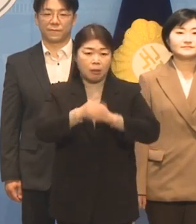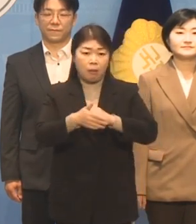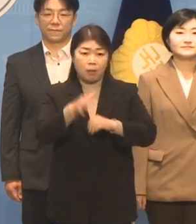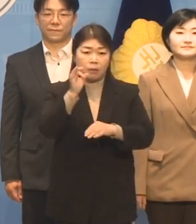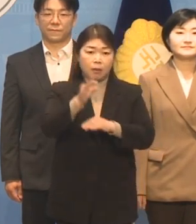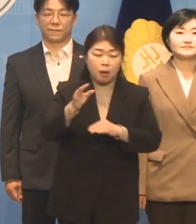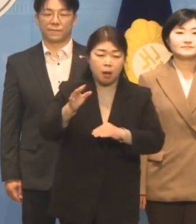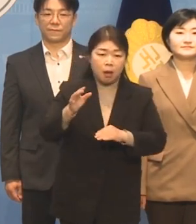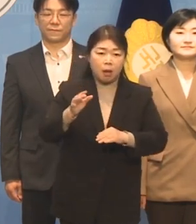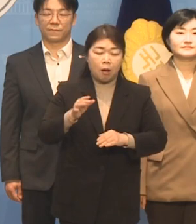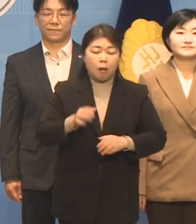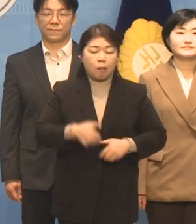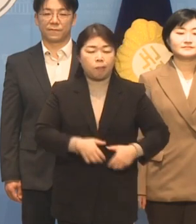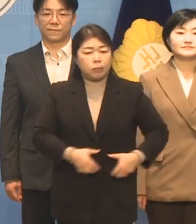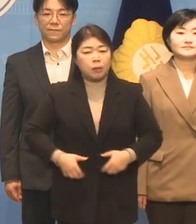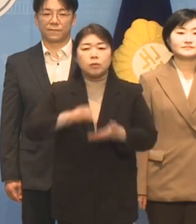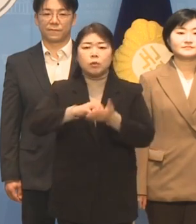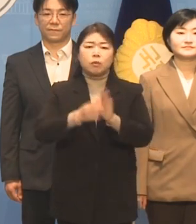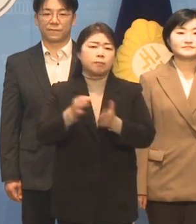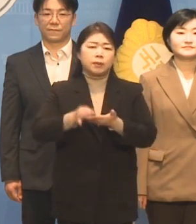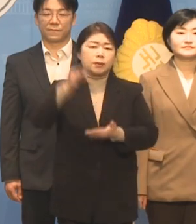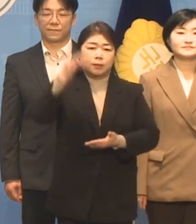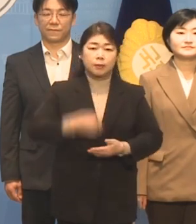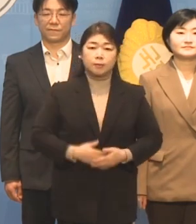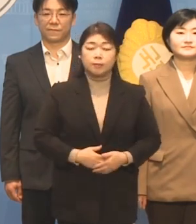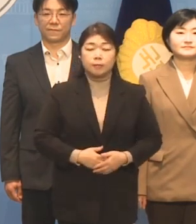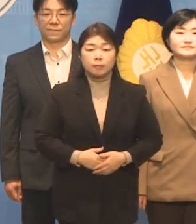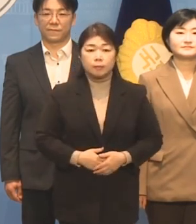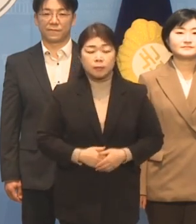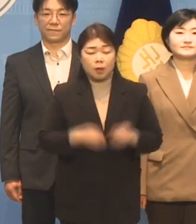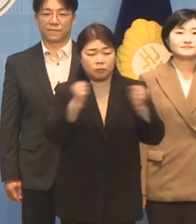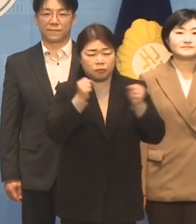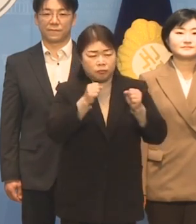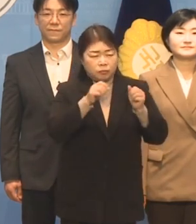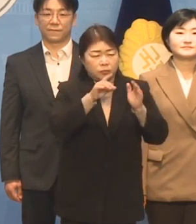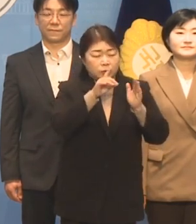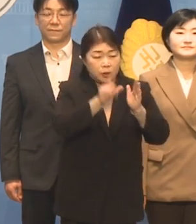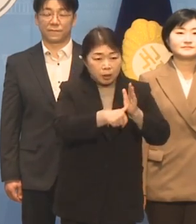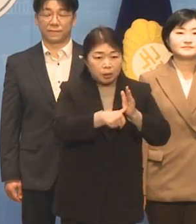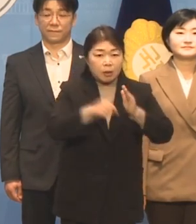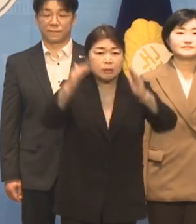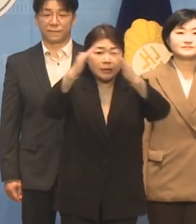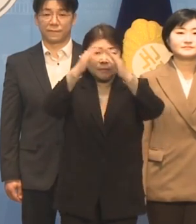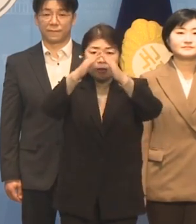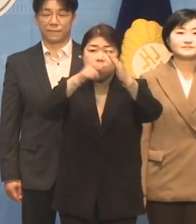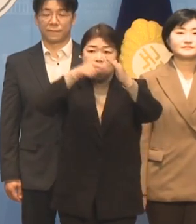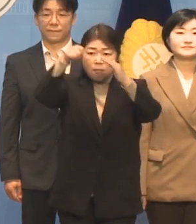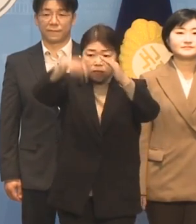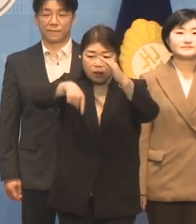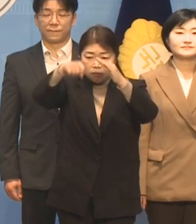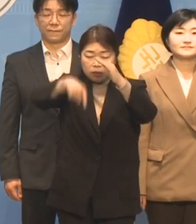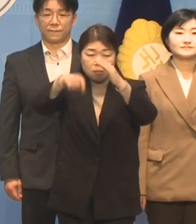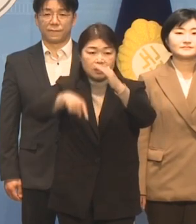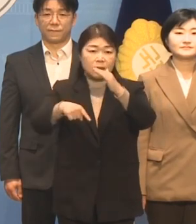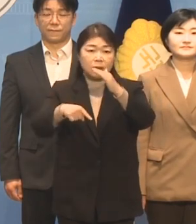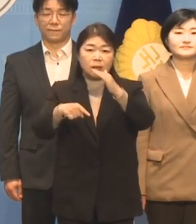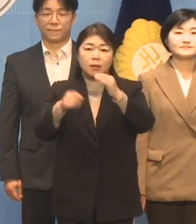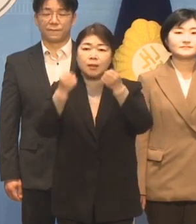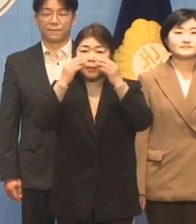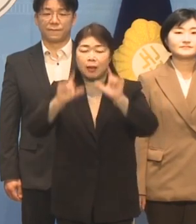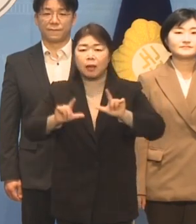어려운 명절이었습니다. 엄동설 안에 물이 새는 집에서 새해를 맞이한 전세 사기